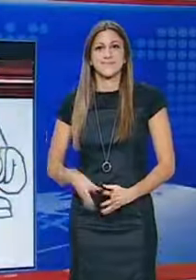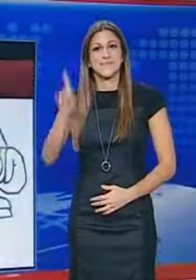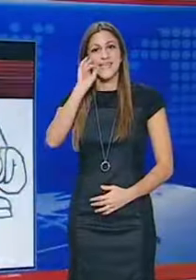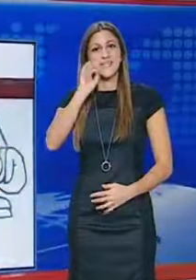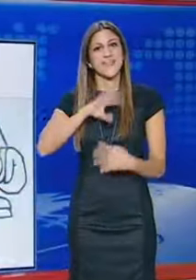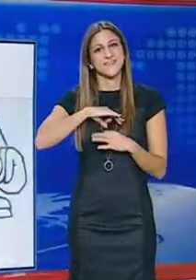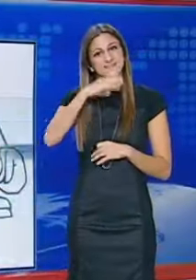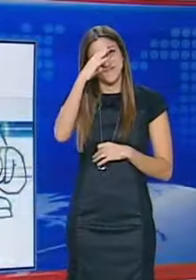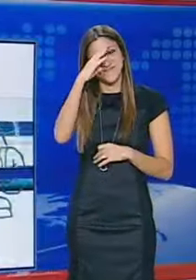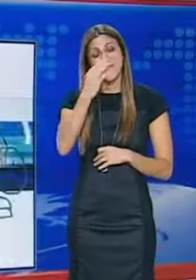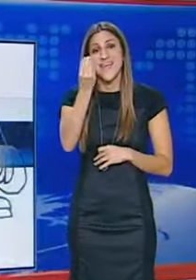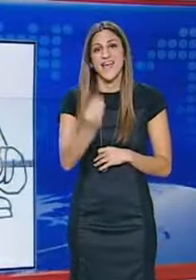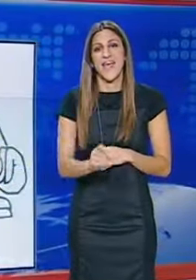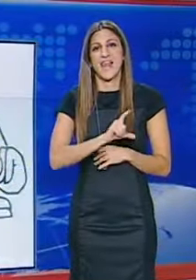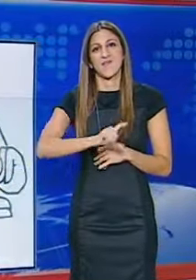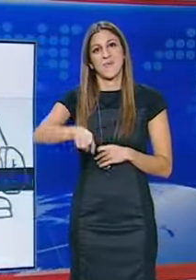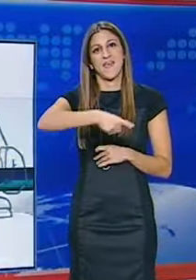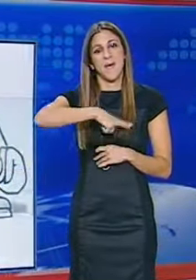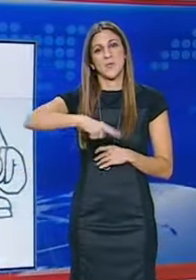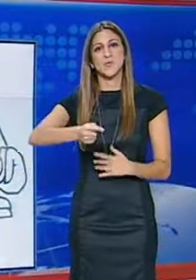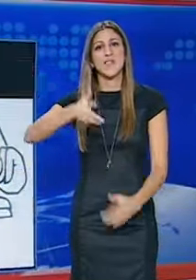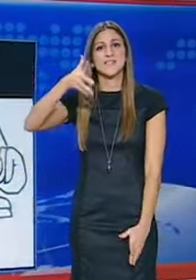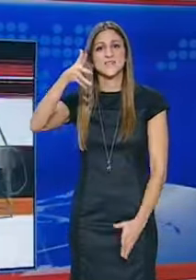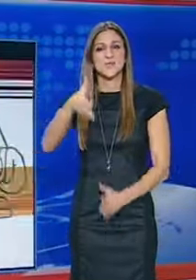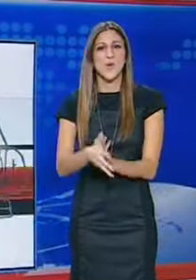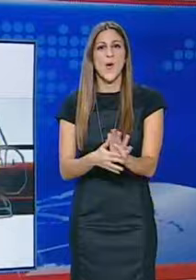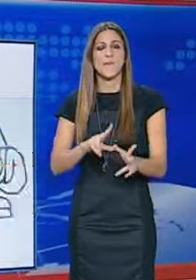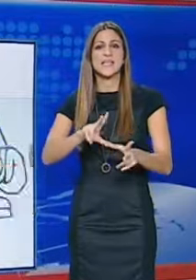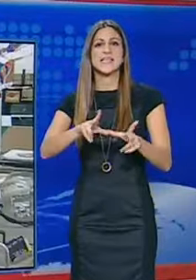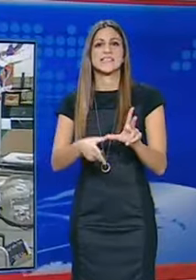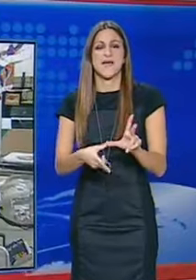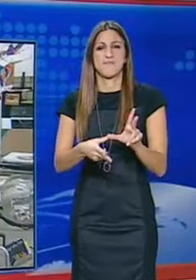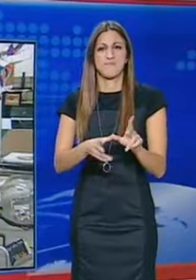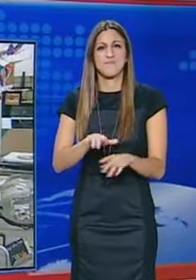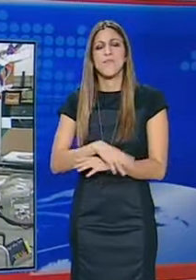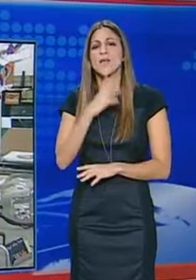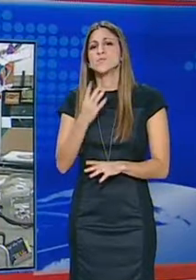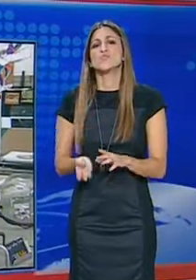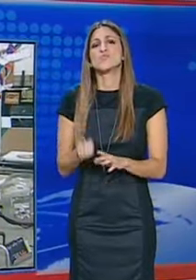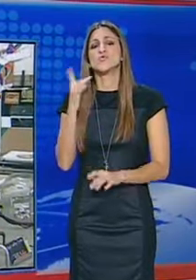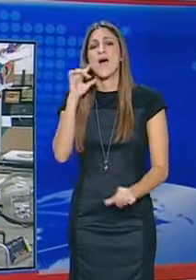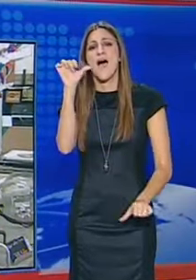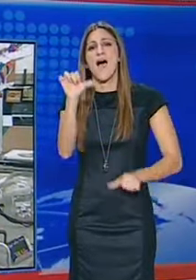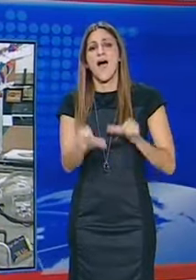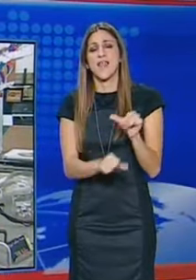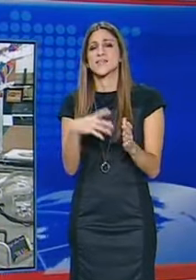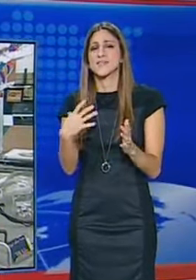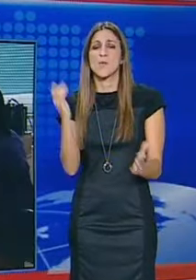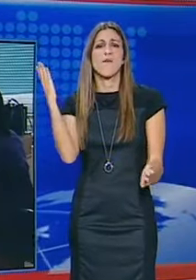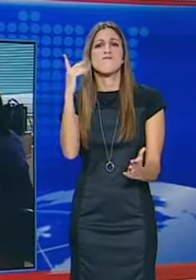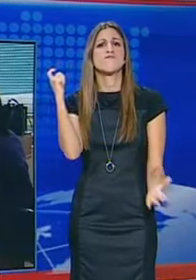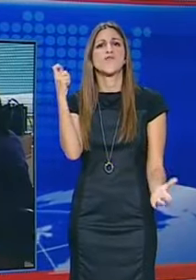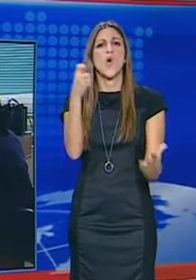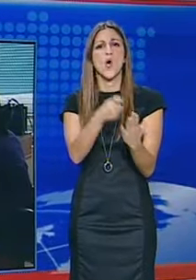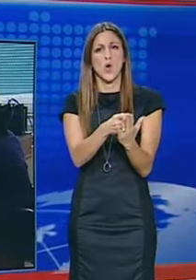καλησπέρα σας κυρίες και κύριοι βλέπετε τα νέα του sky στην ελληνική νοηματική γλώσσα σε νέες αλλαγές στη φορολόγηση μισθωτών και συνταξιούχων